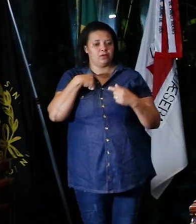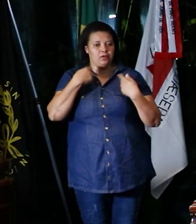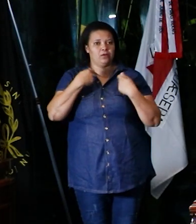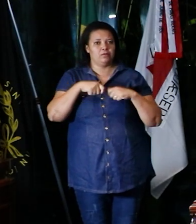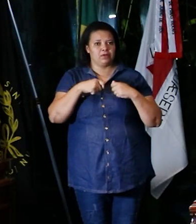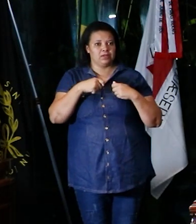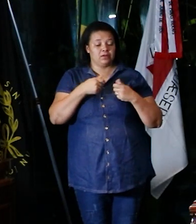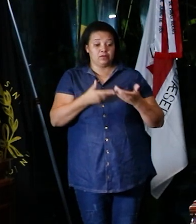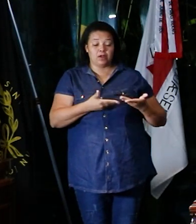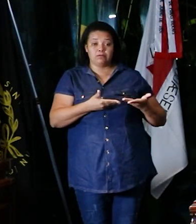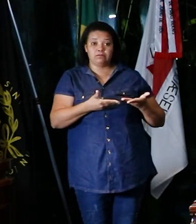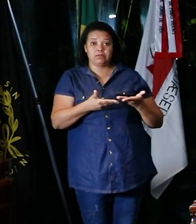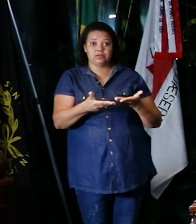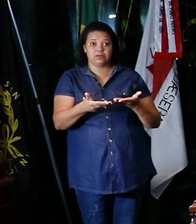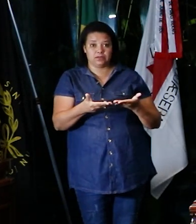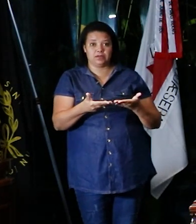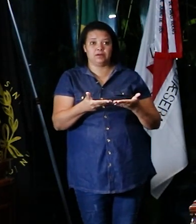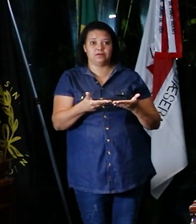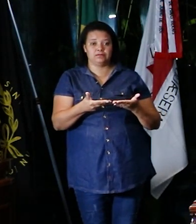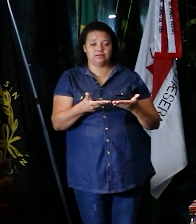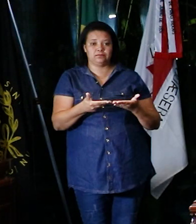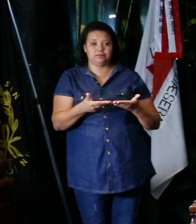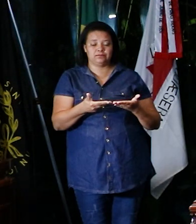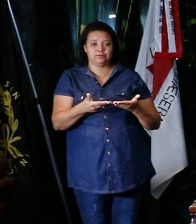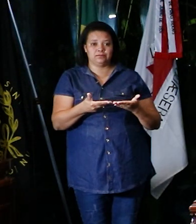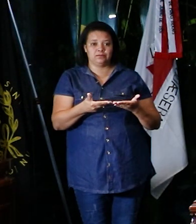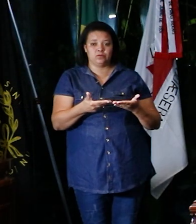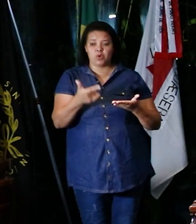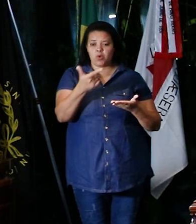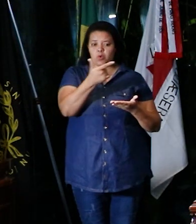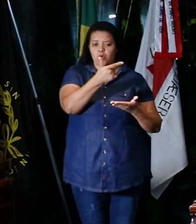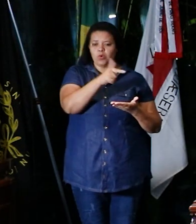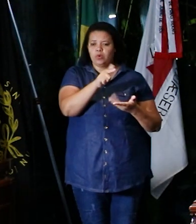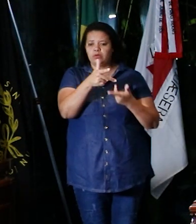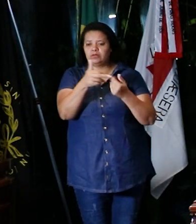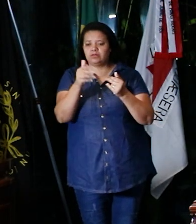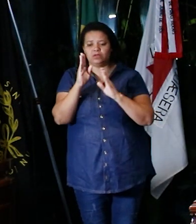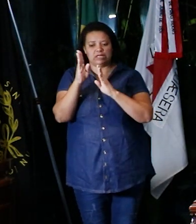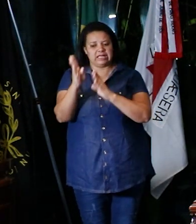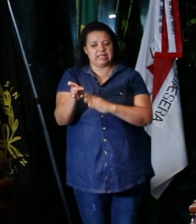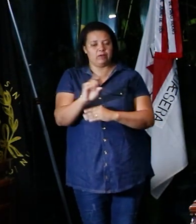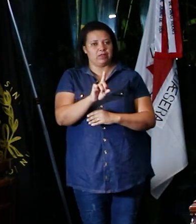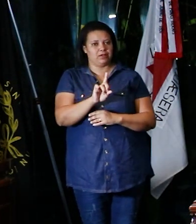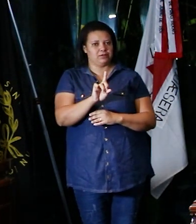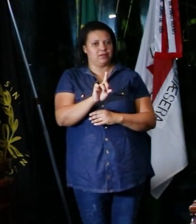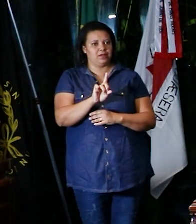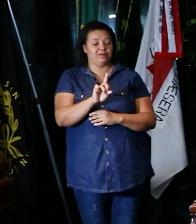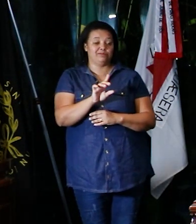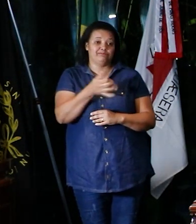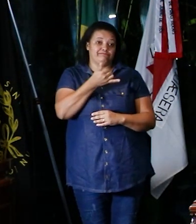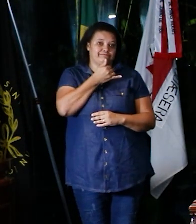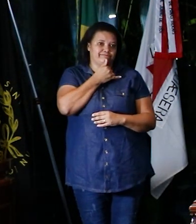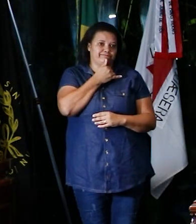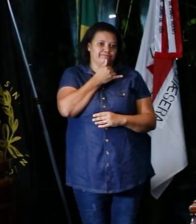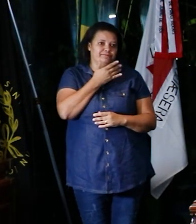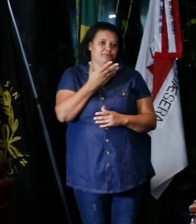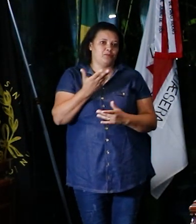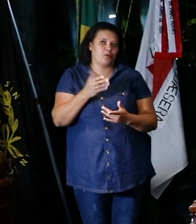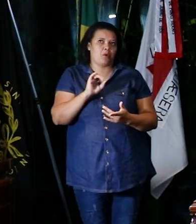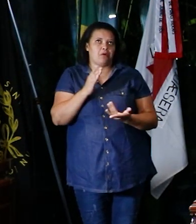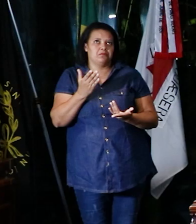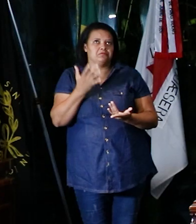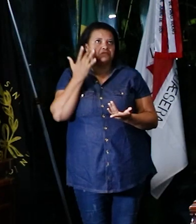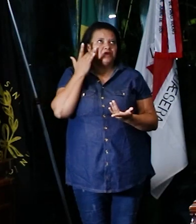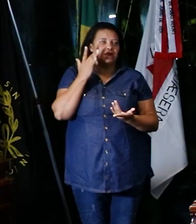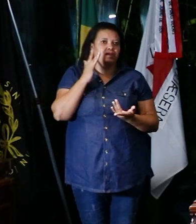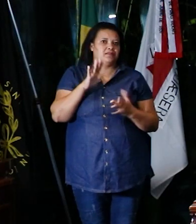se apresentar. Ele não foi essa lealdade em outras coisas, não. A gente sabe, infelizmente, ou felizmente, sei